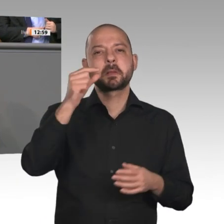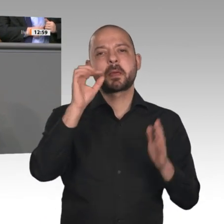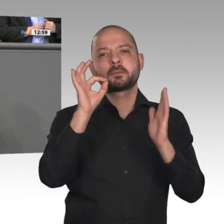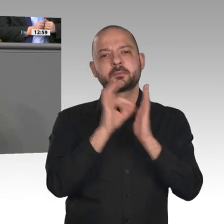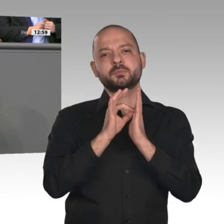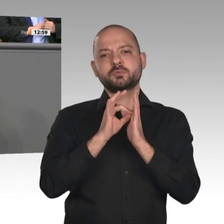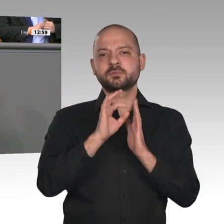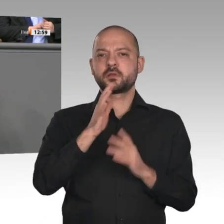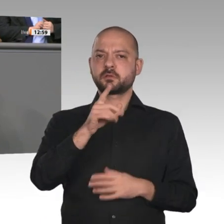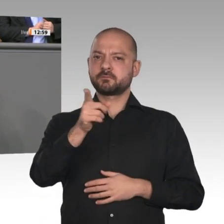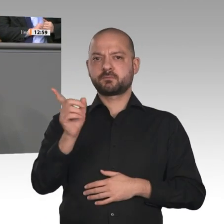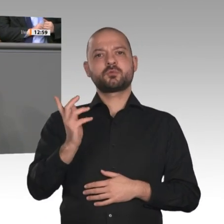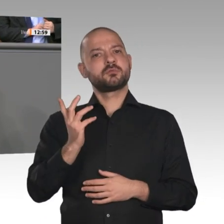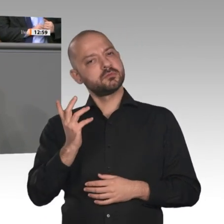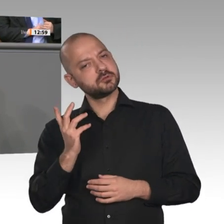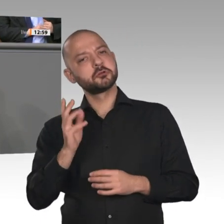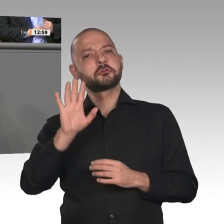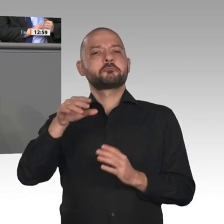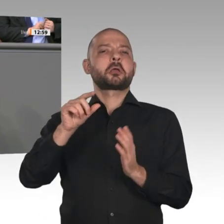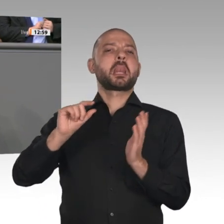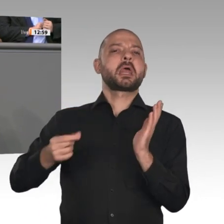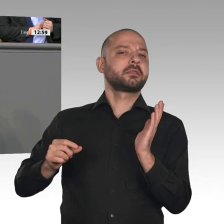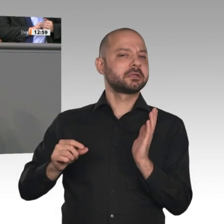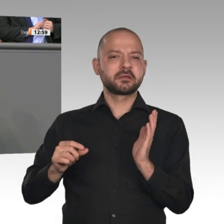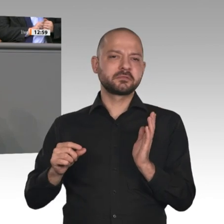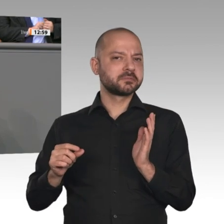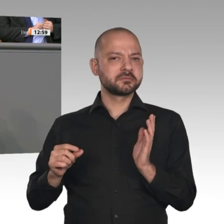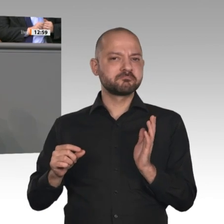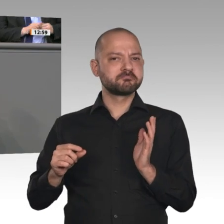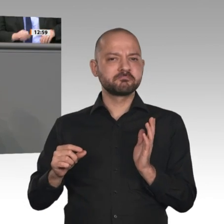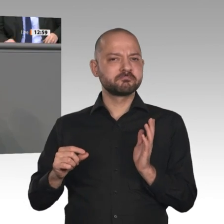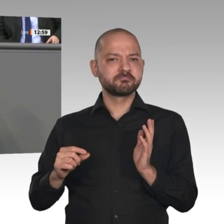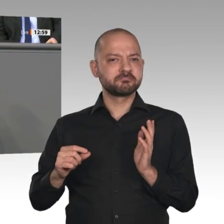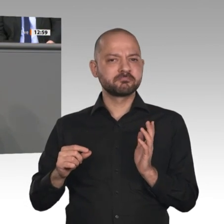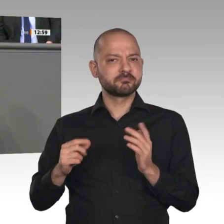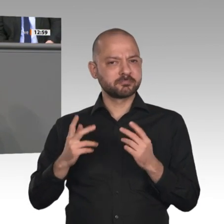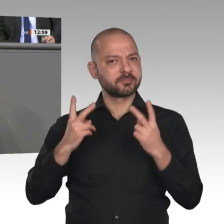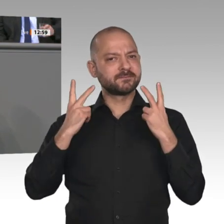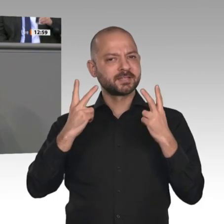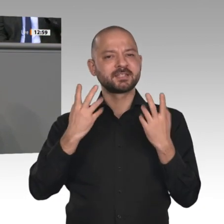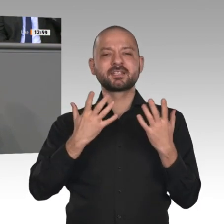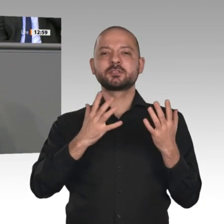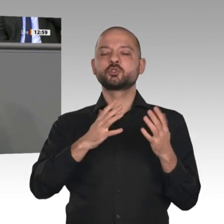kleiner Punkt, der vielleicht wie eine Fußnote manchem erscheinen mag, ist in der Tat ein Problem im